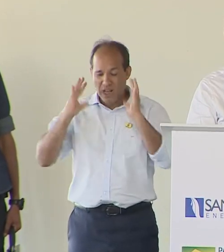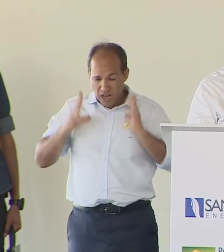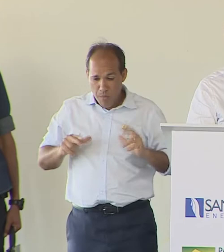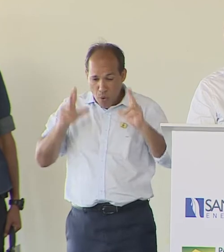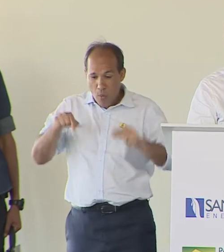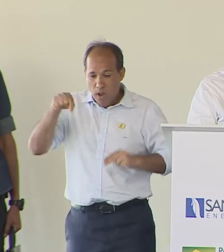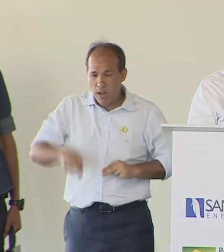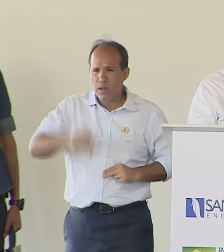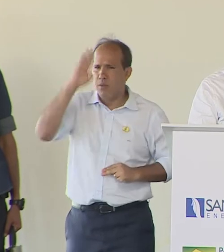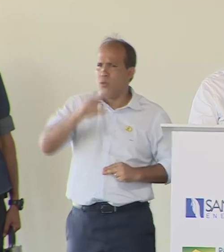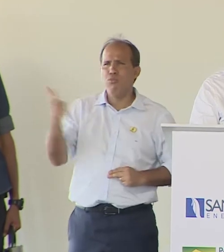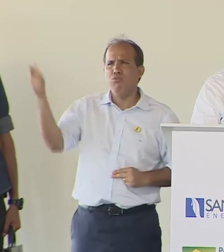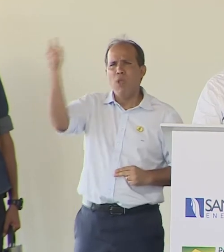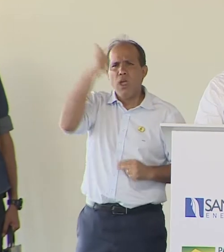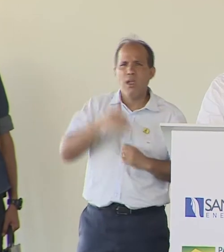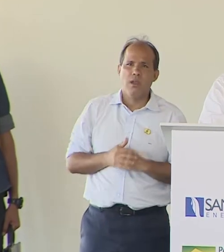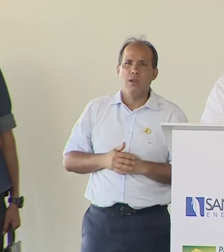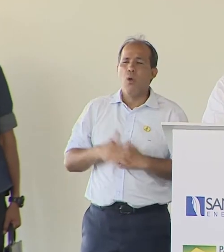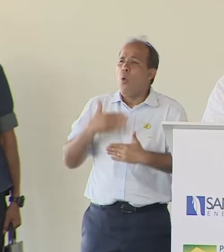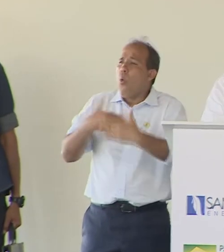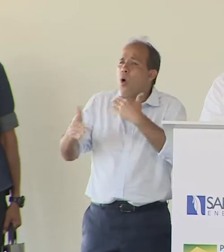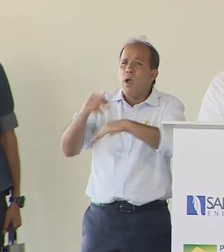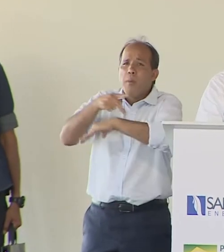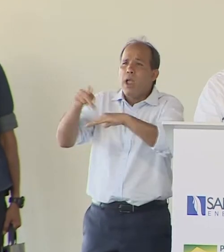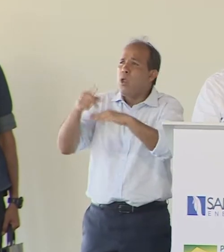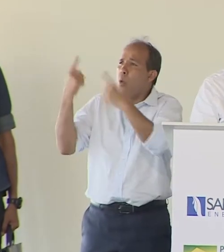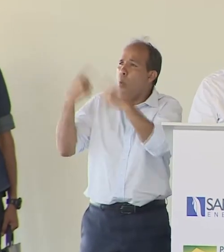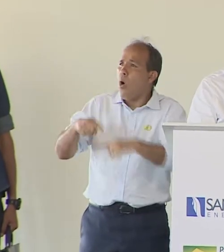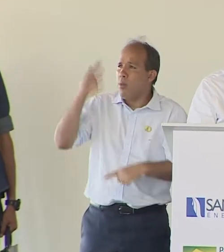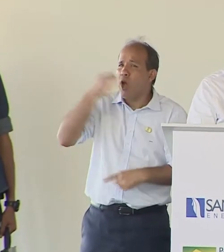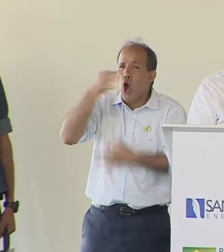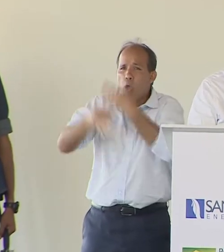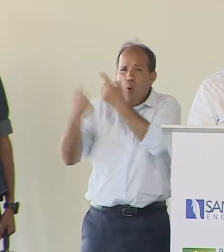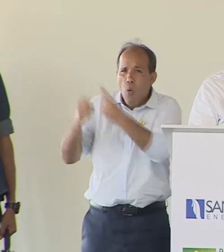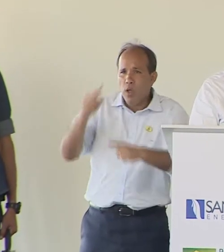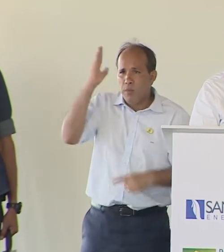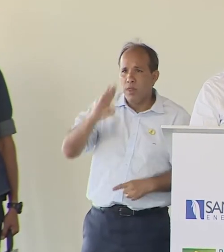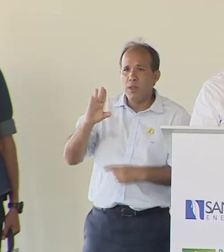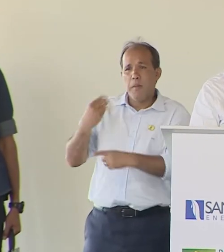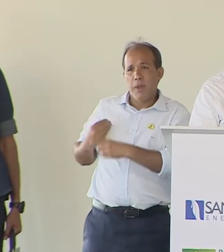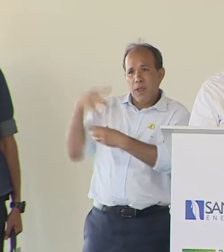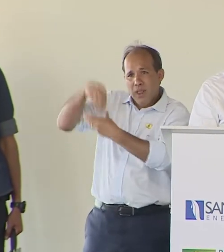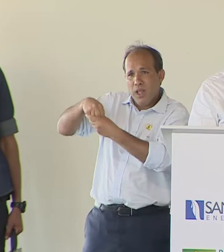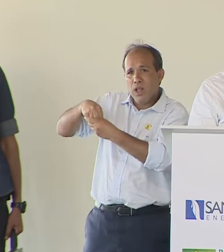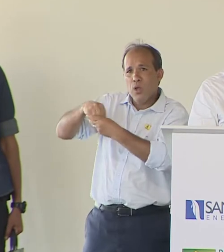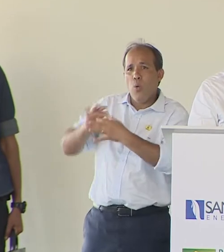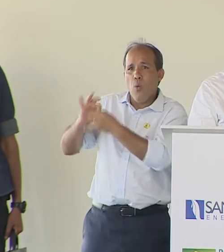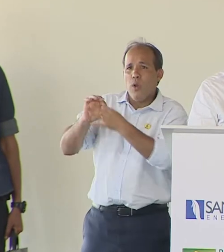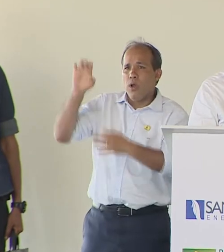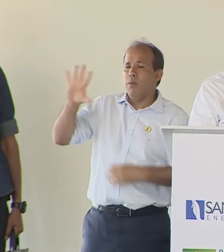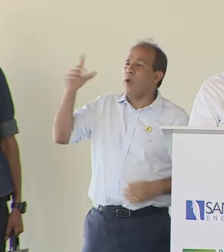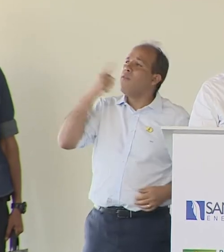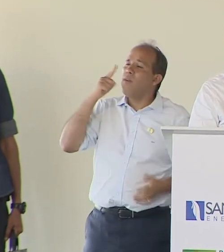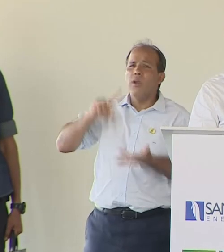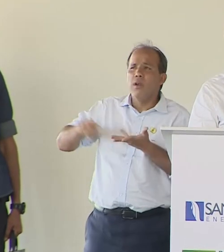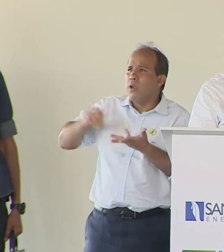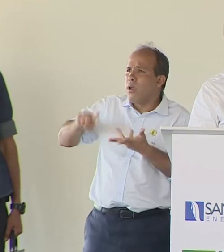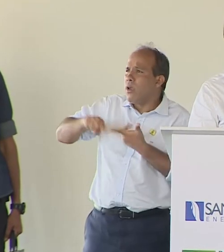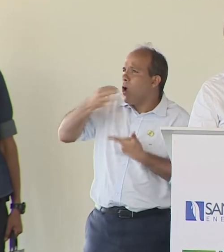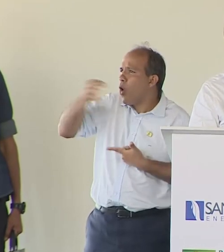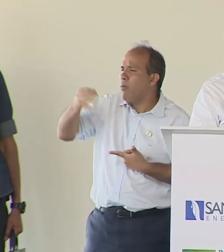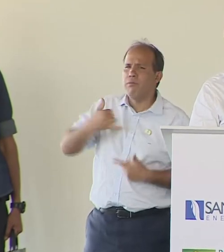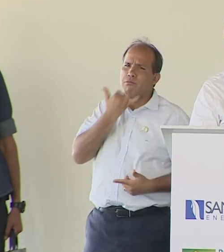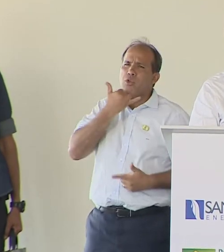temos. Pega os países mais críticos da nossa, que participam da União Europeia. Suas críticas são